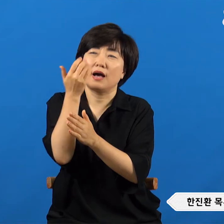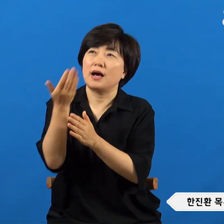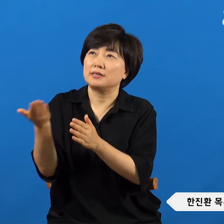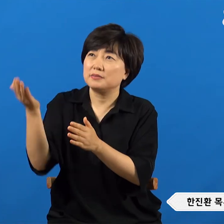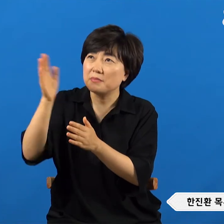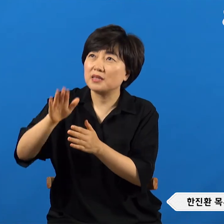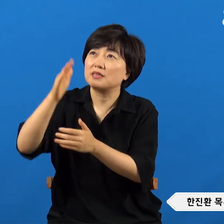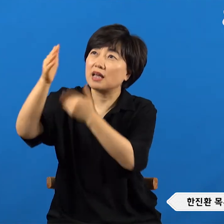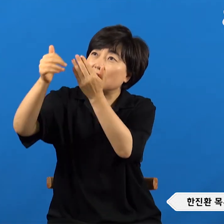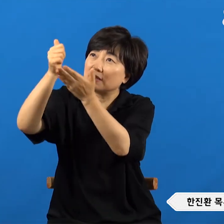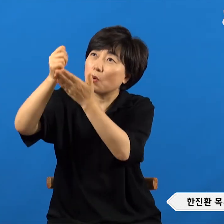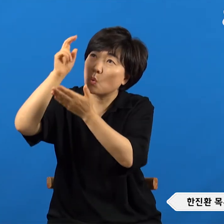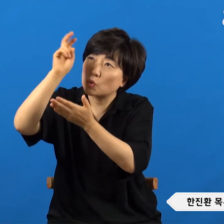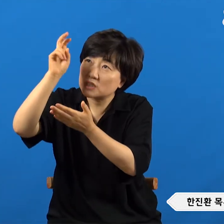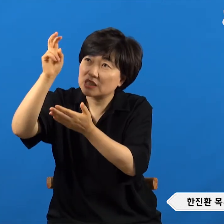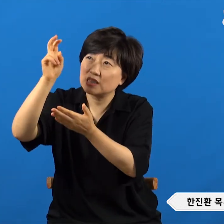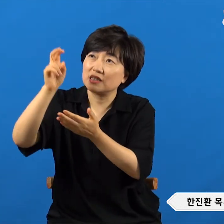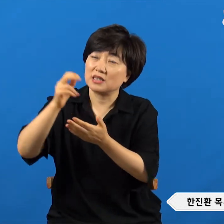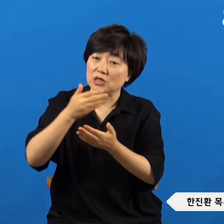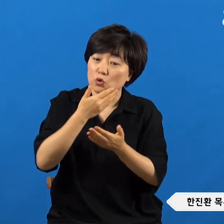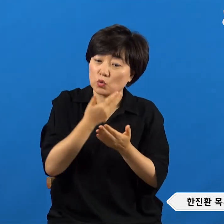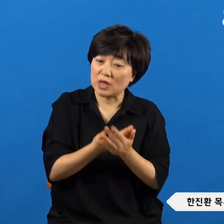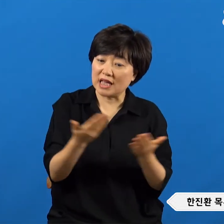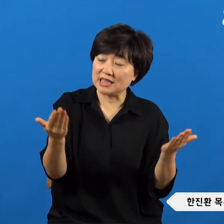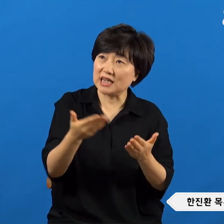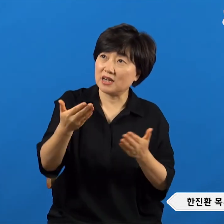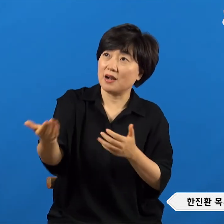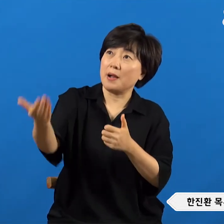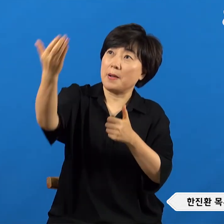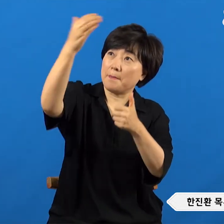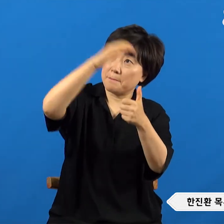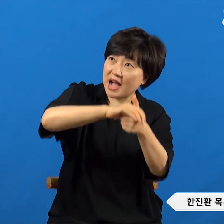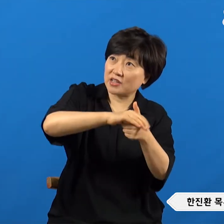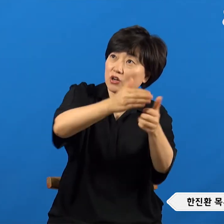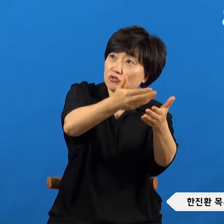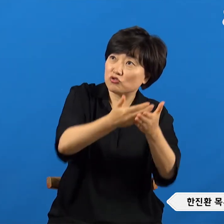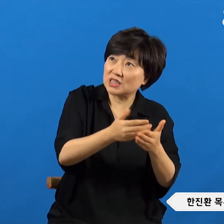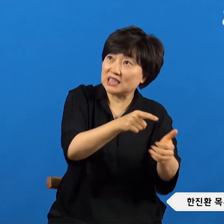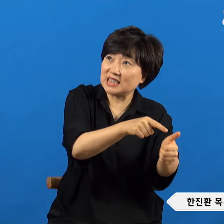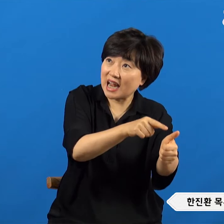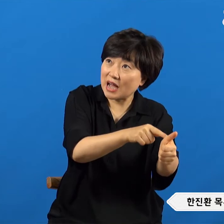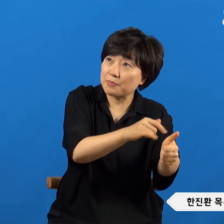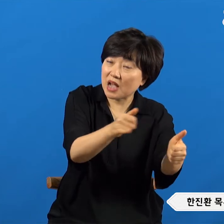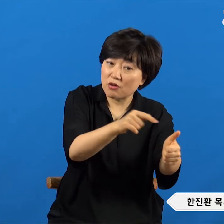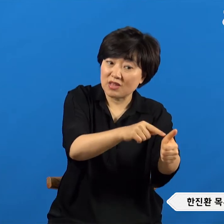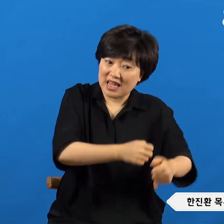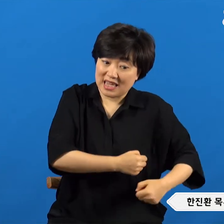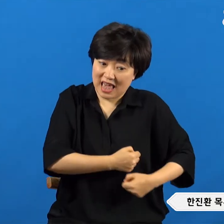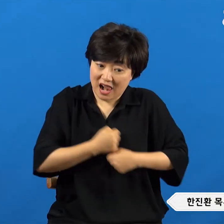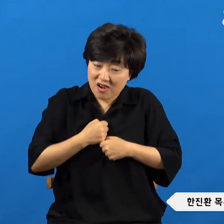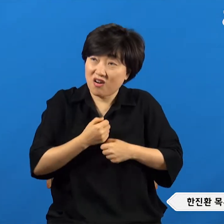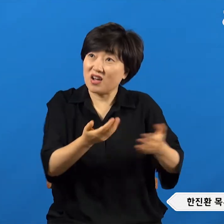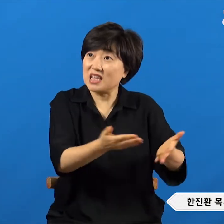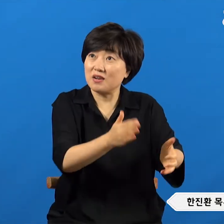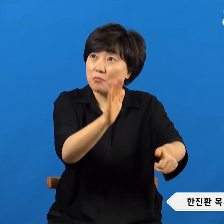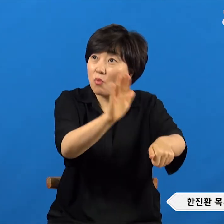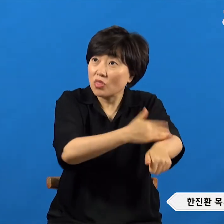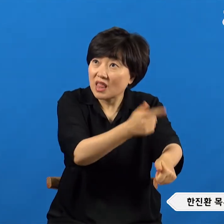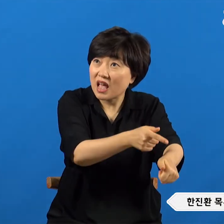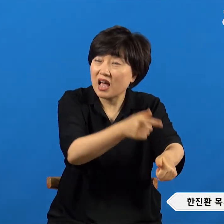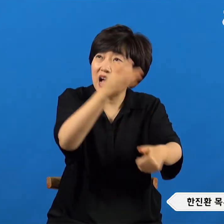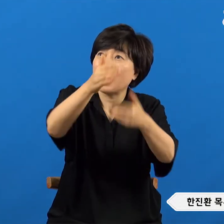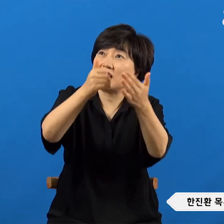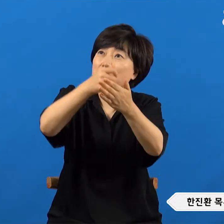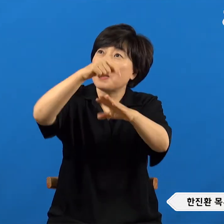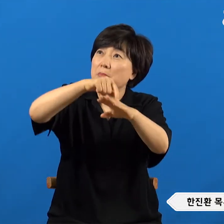하나님, 혹시 하나님께서 귀한 사명을 맡겨주신 사람 가운데 게을러서 그 일을 제대로 안 하고 주님의